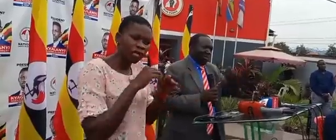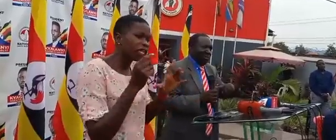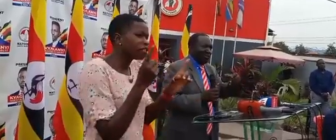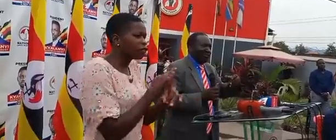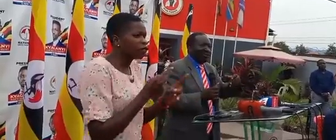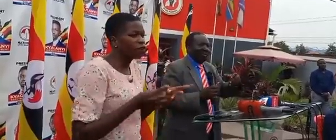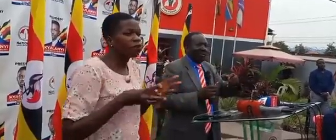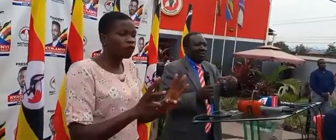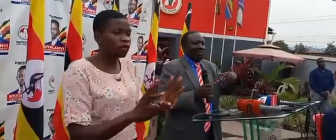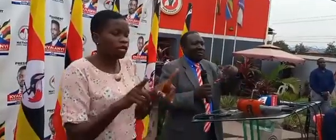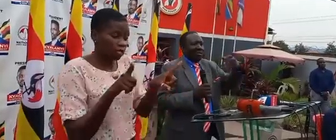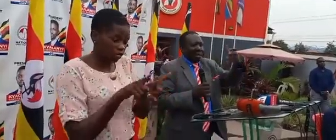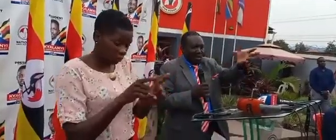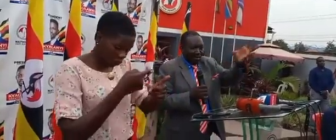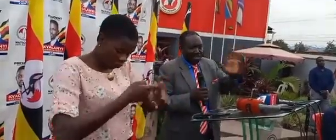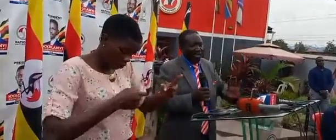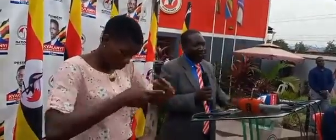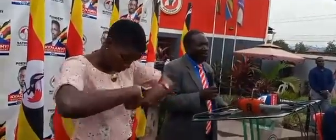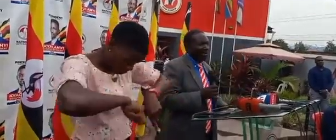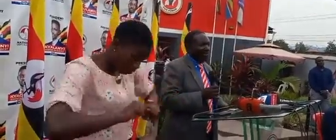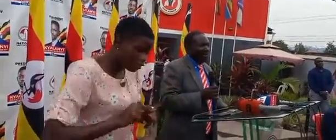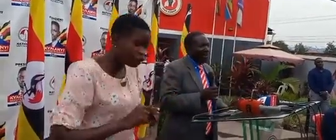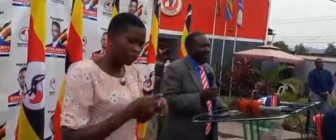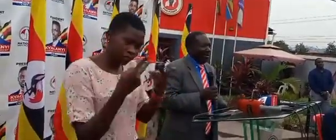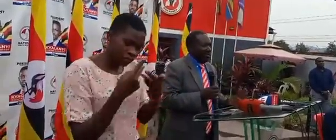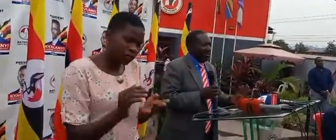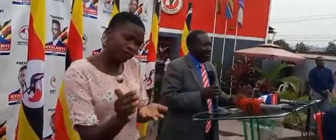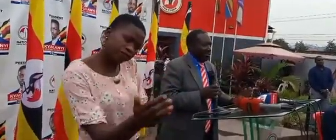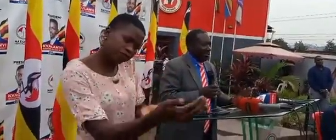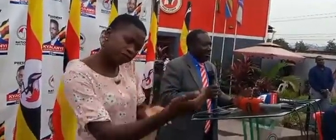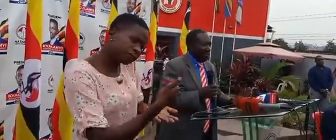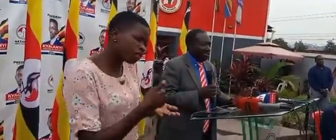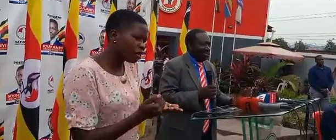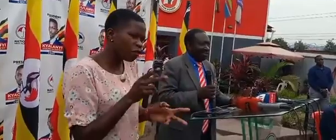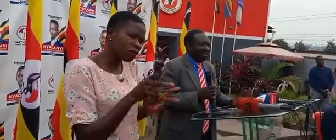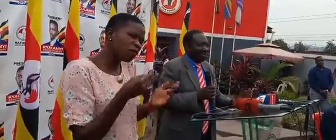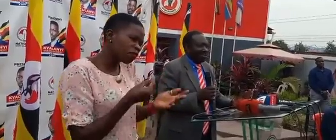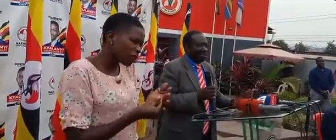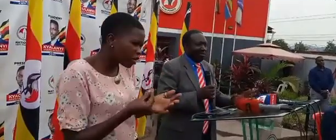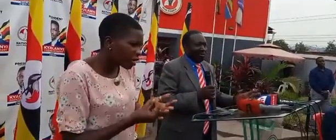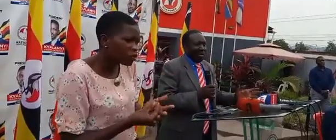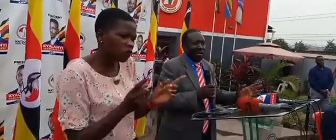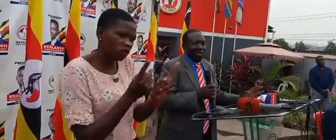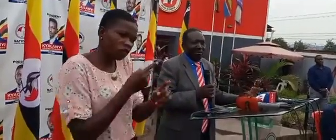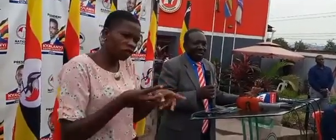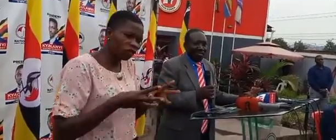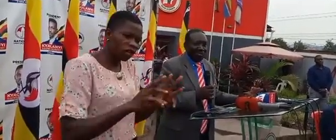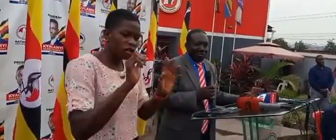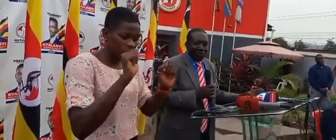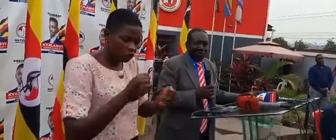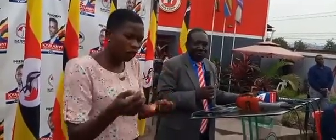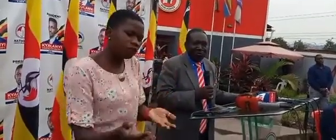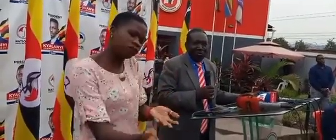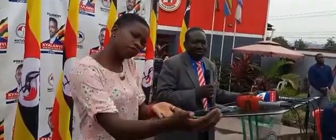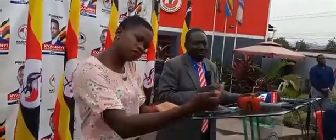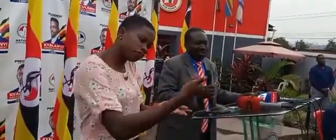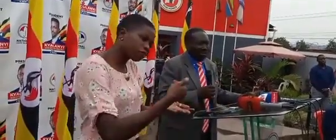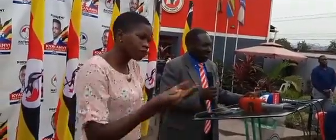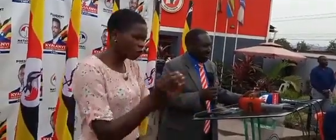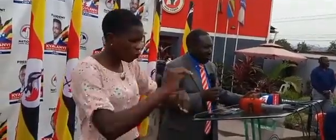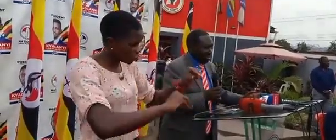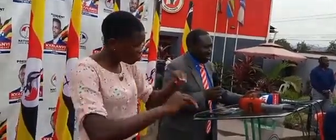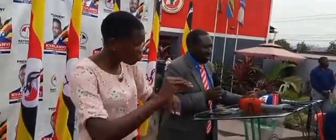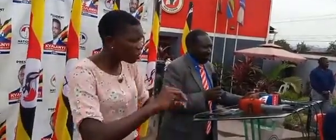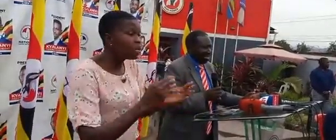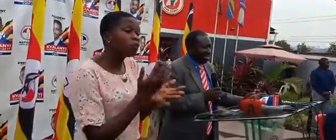muffe namwe abali eyo abalina omutima omugabirizi Rokuba ebitabo ebitukuvu